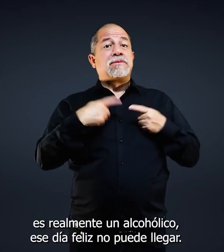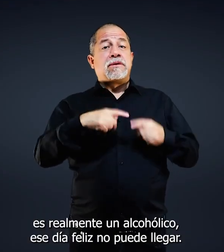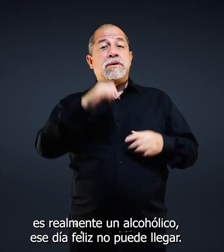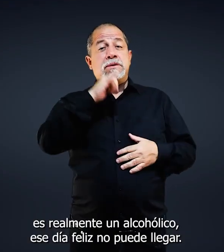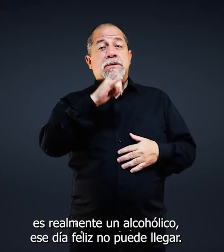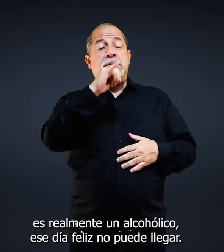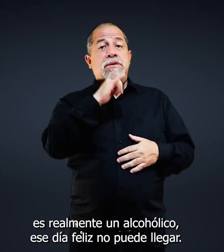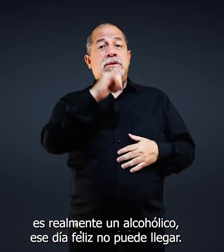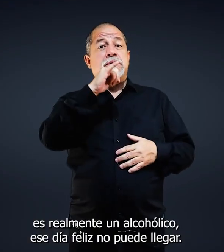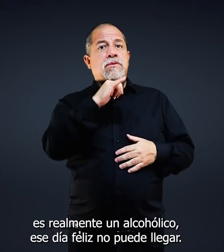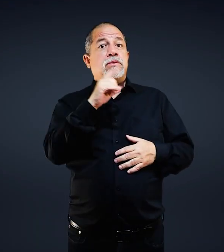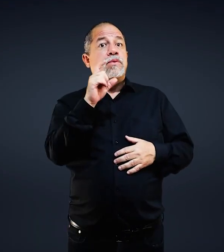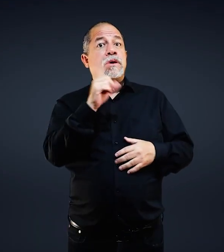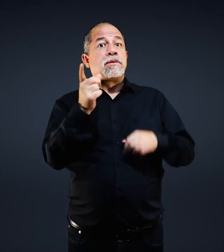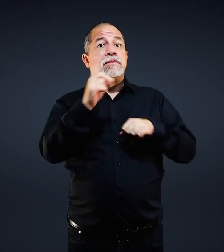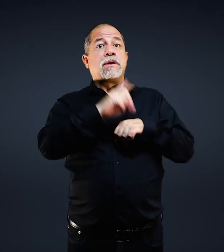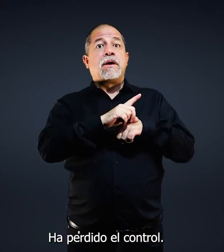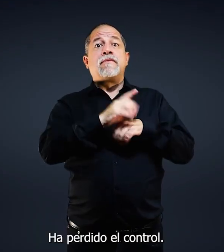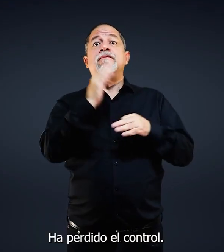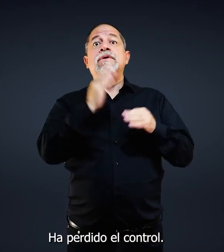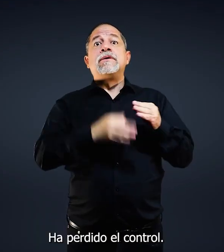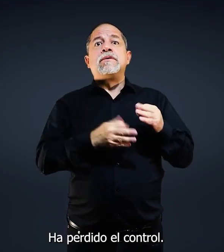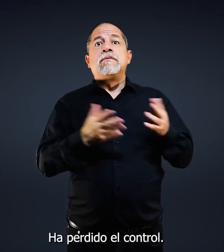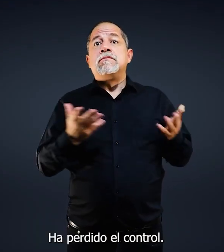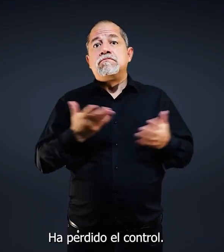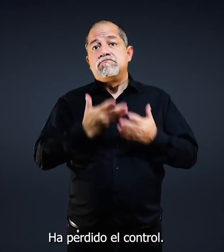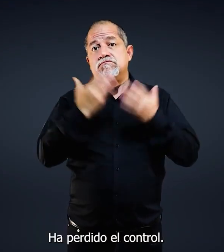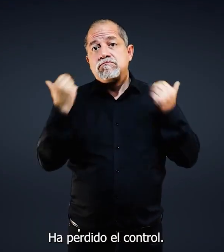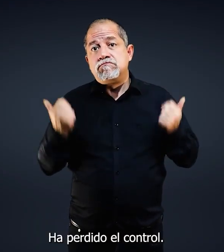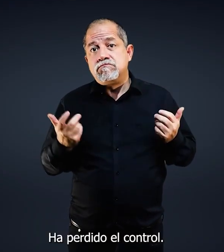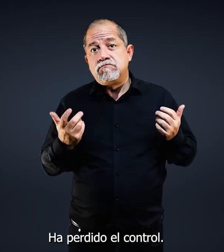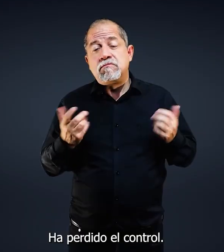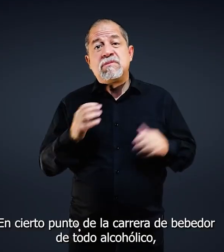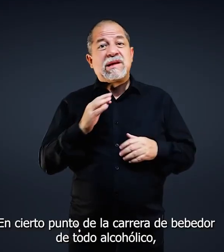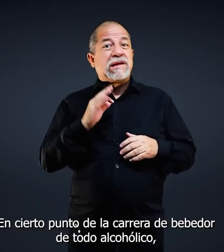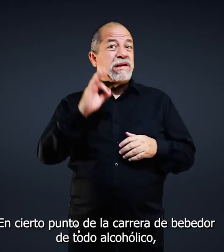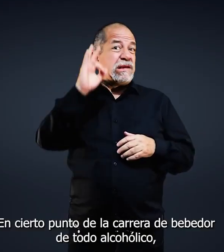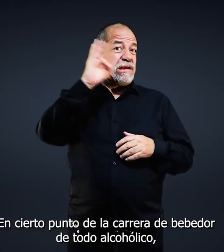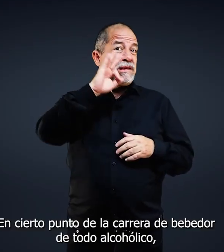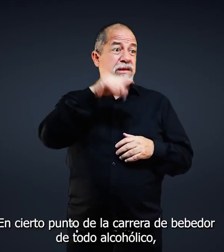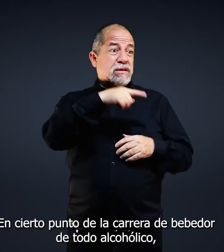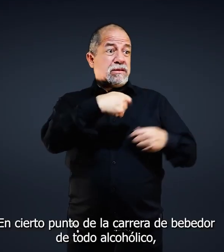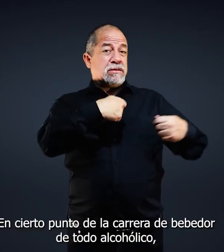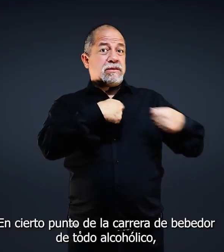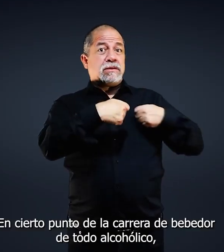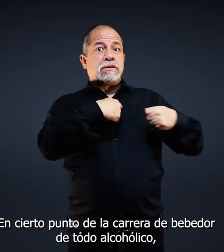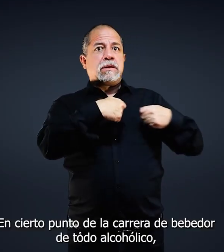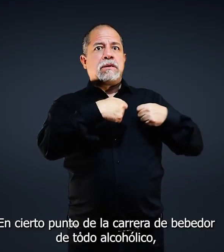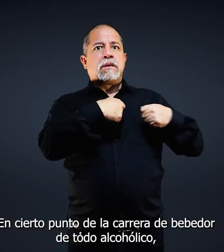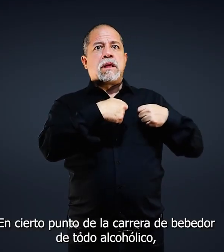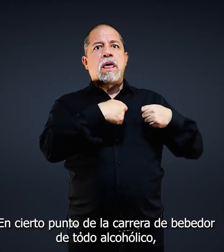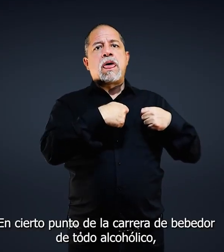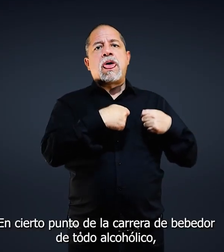no puede llegar. Ha perdido el control. En cierto punto de la carrera de bebedor de todo